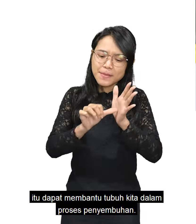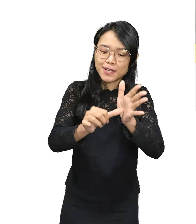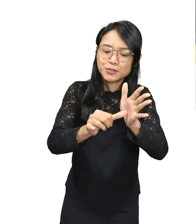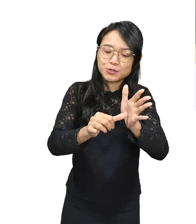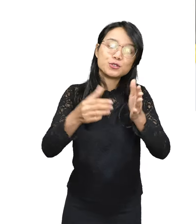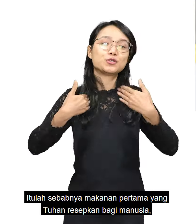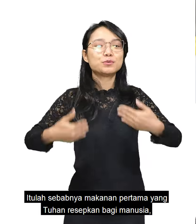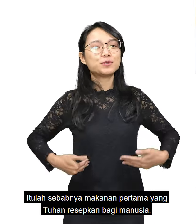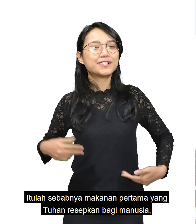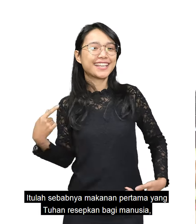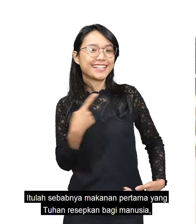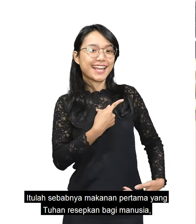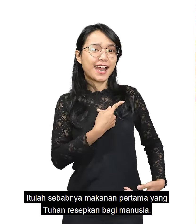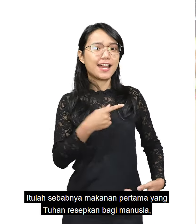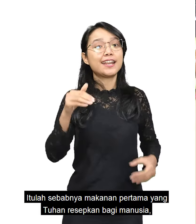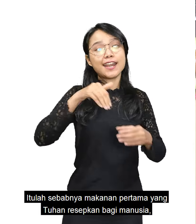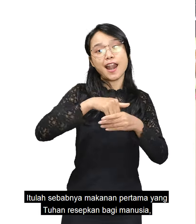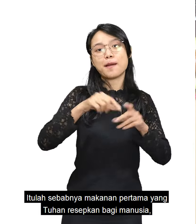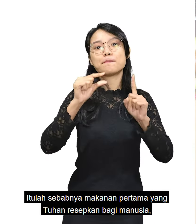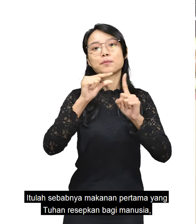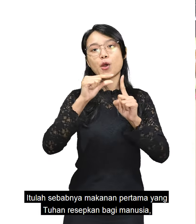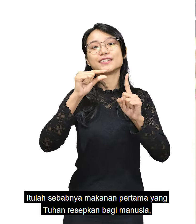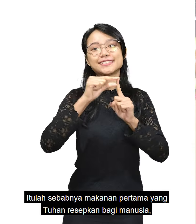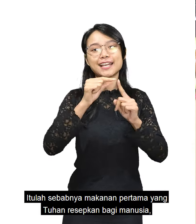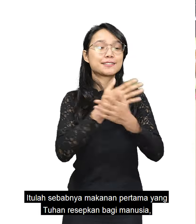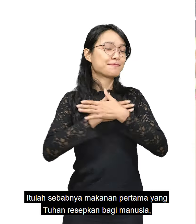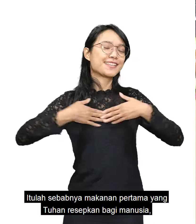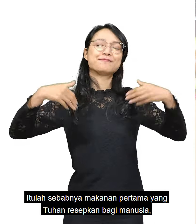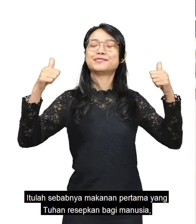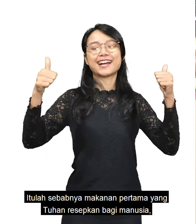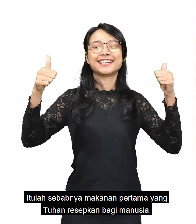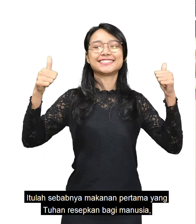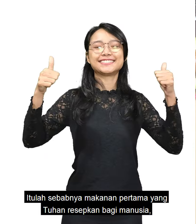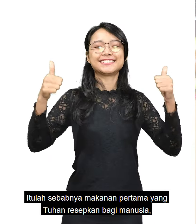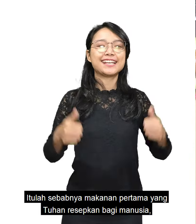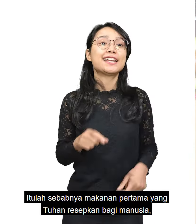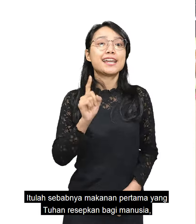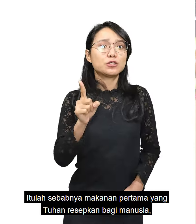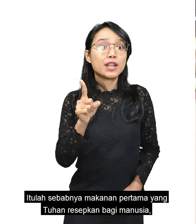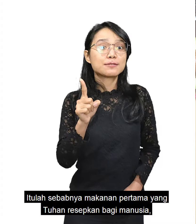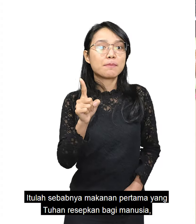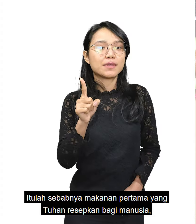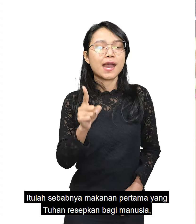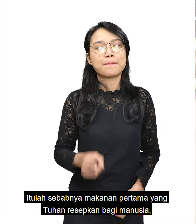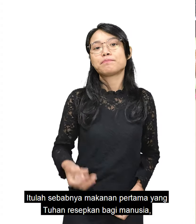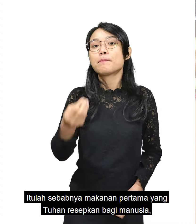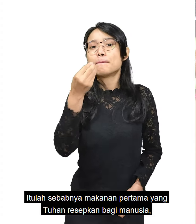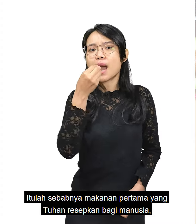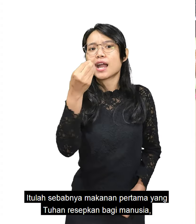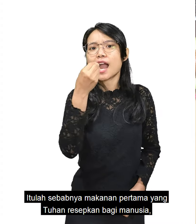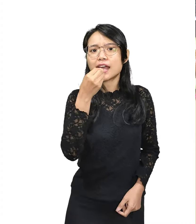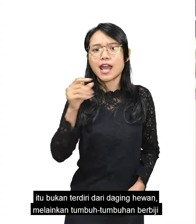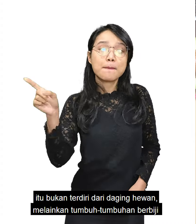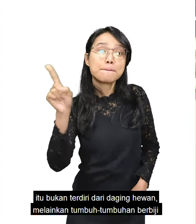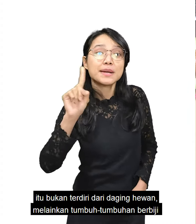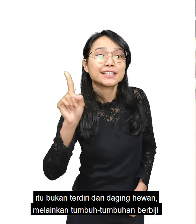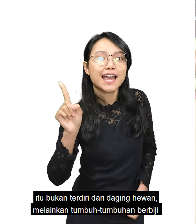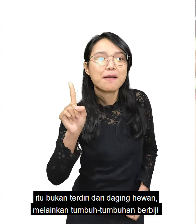penyembuhan Itulah sebabnya makanan pertama yang Tuhan resepkan bagi manusia itu bukan